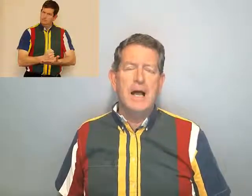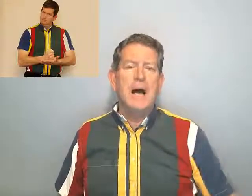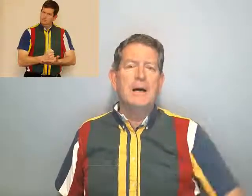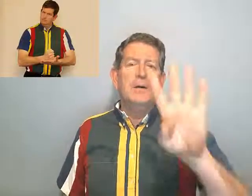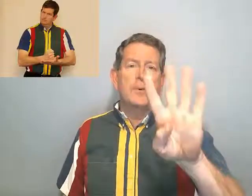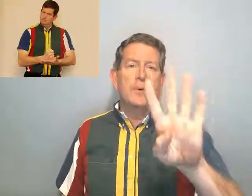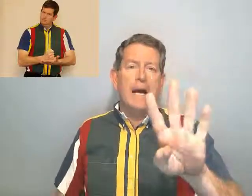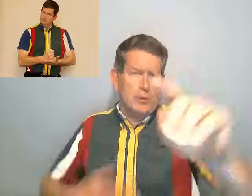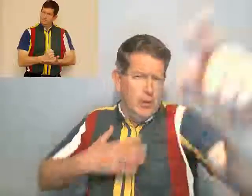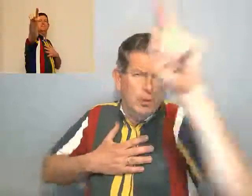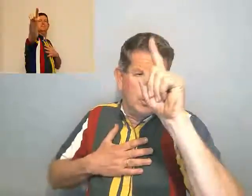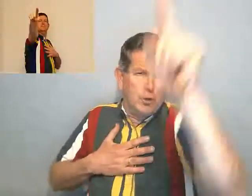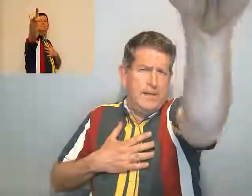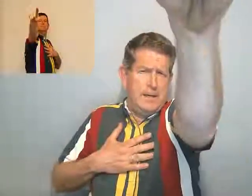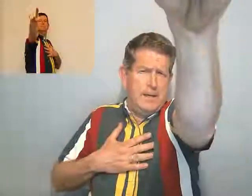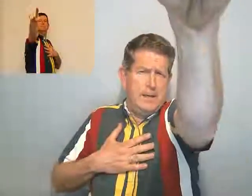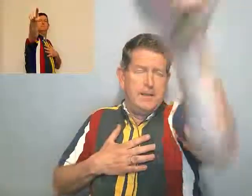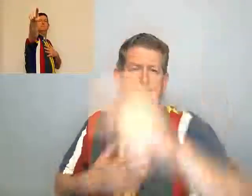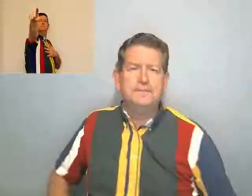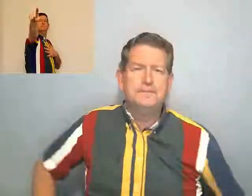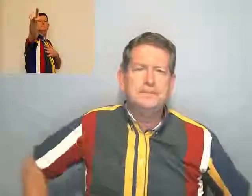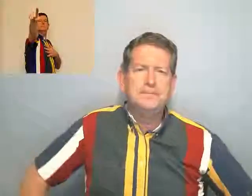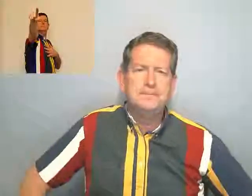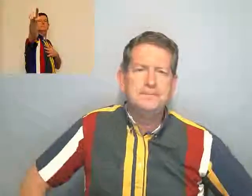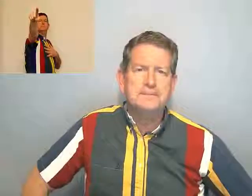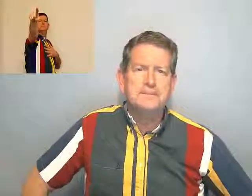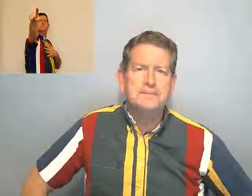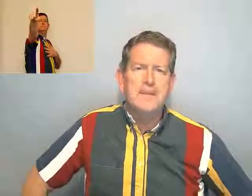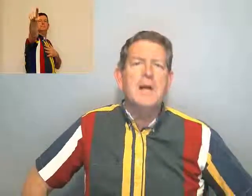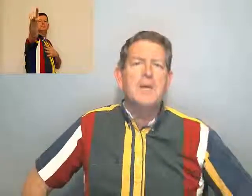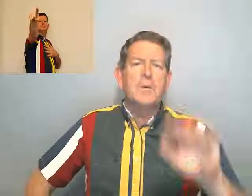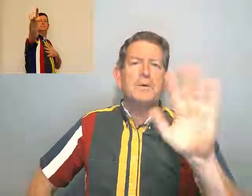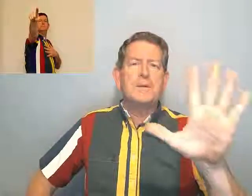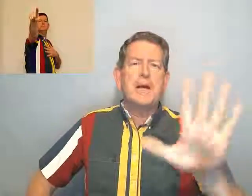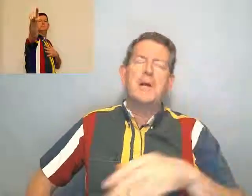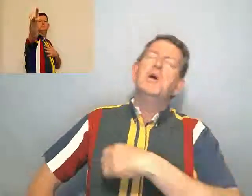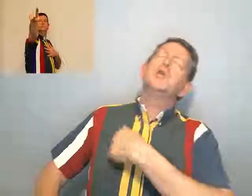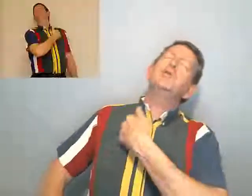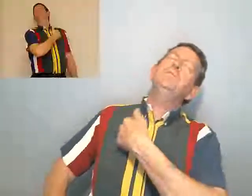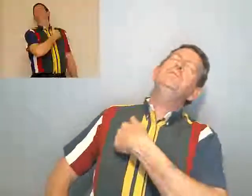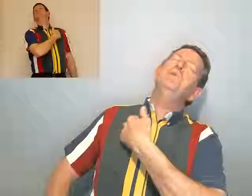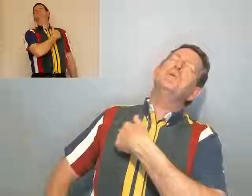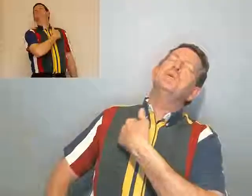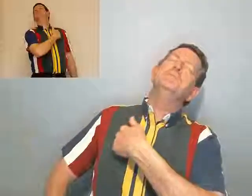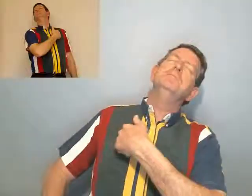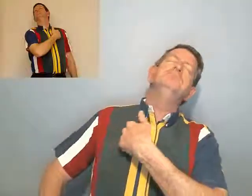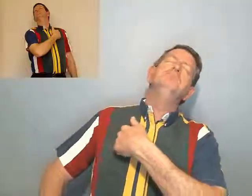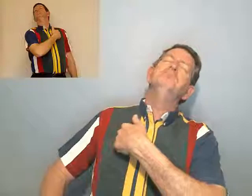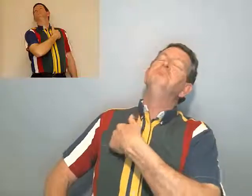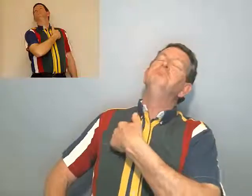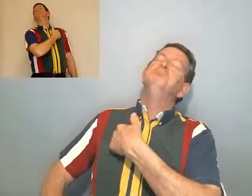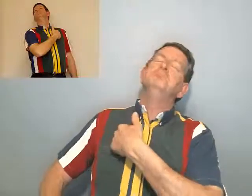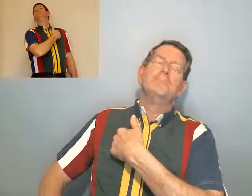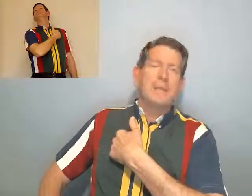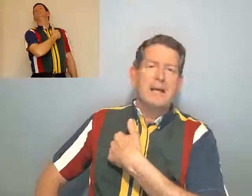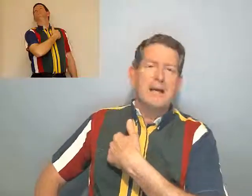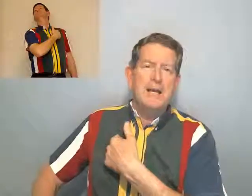Voilà. Numéro 4. Je vais. Numéro 5. Je peux. Et